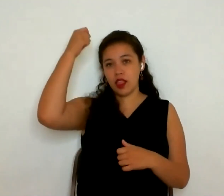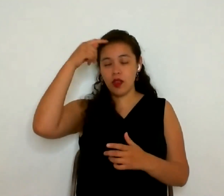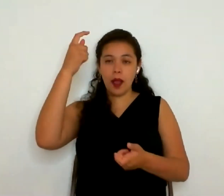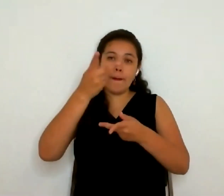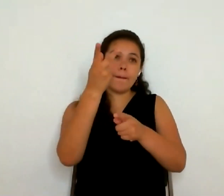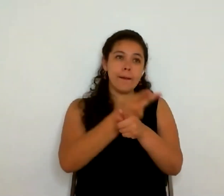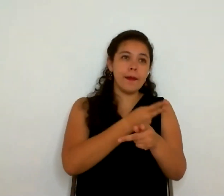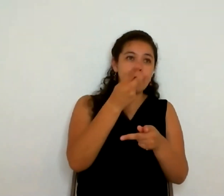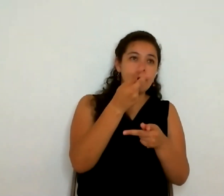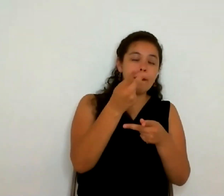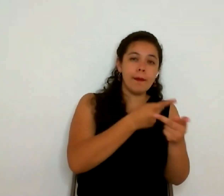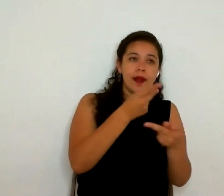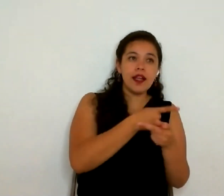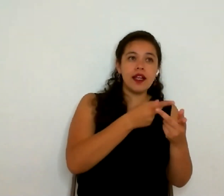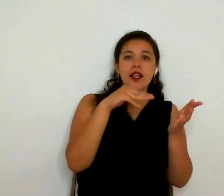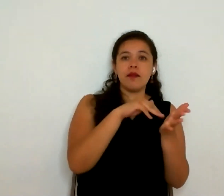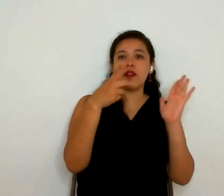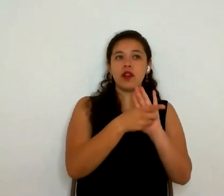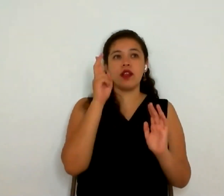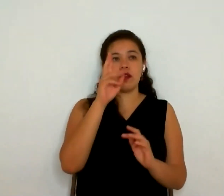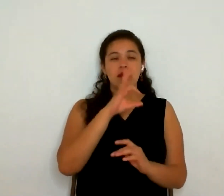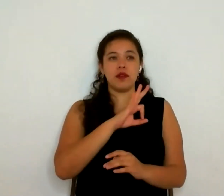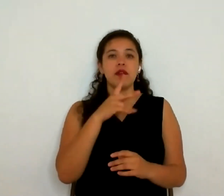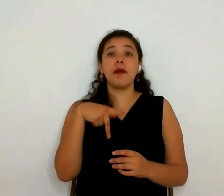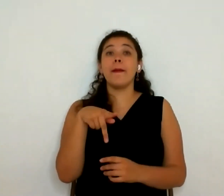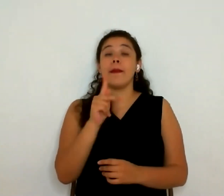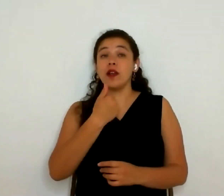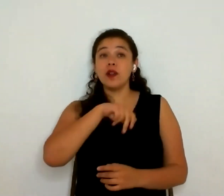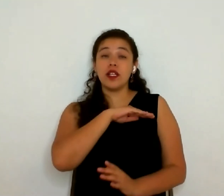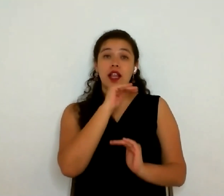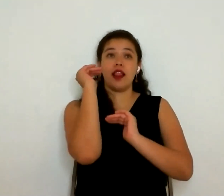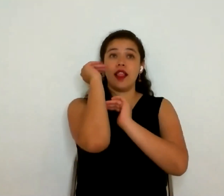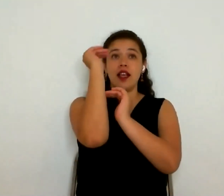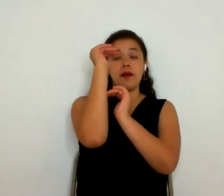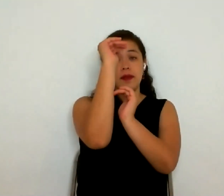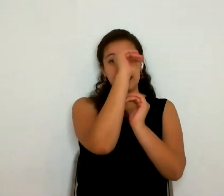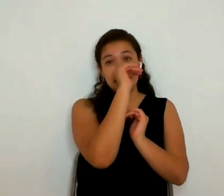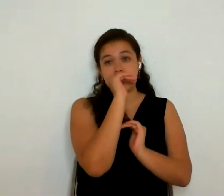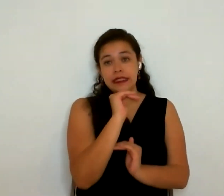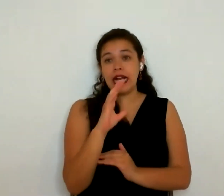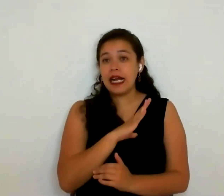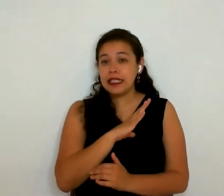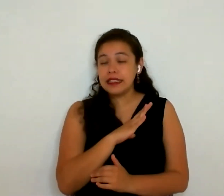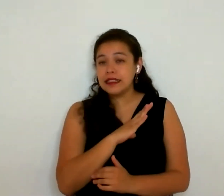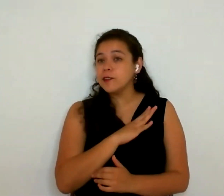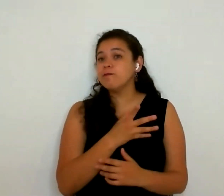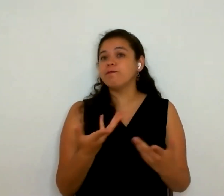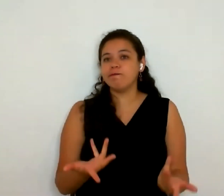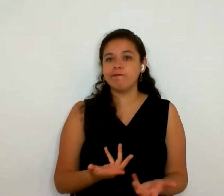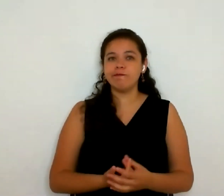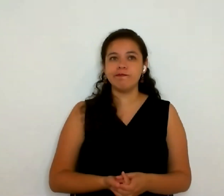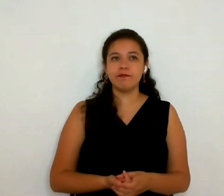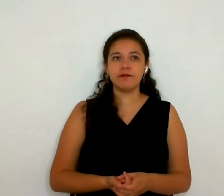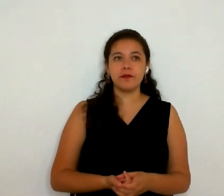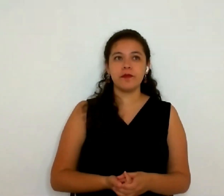metodológicos larguero' bueno pues este con las limitaciones que pudieran generarse el yo creo que